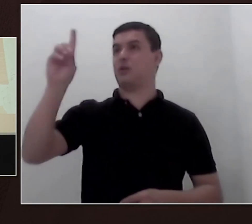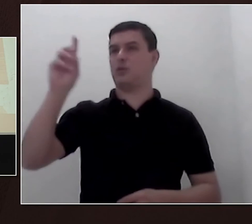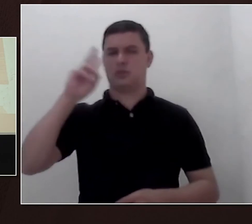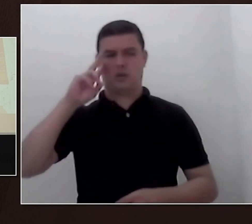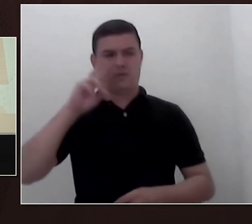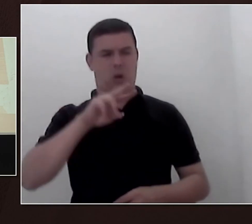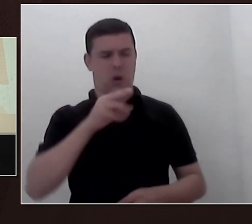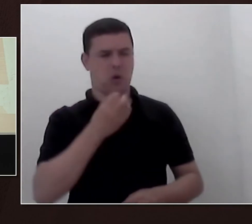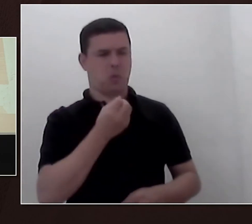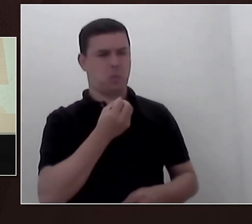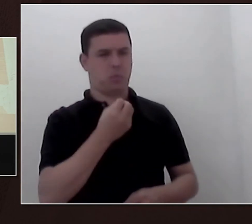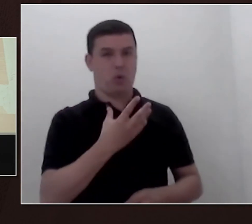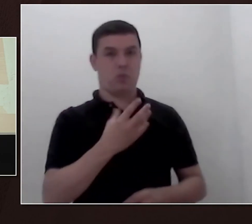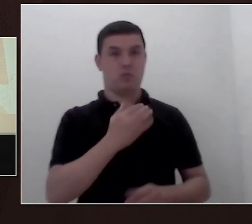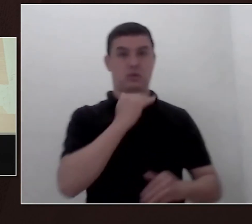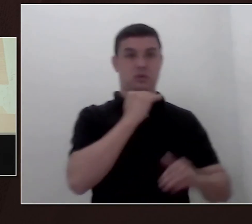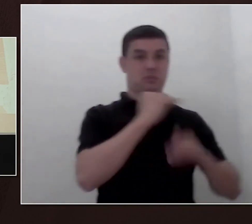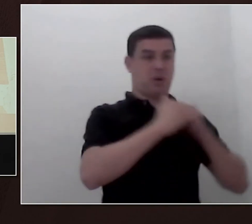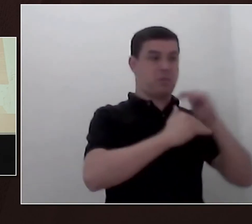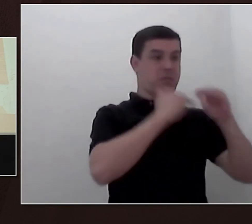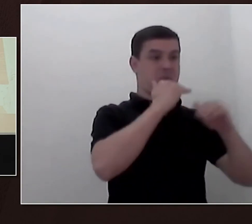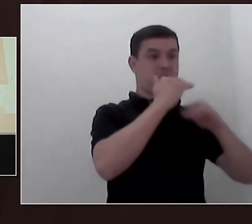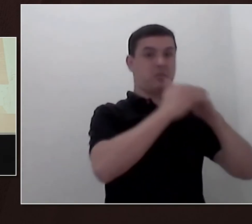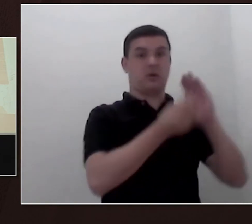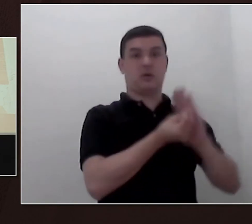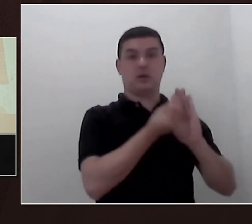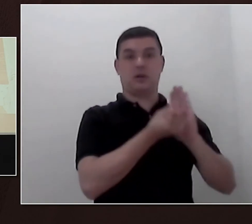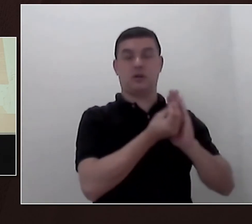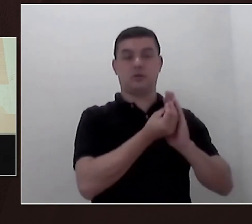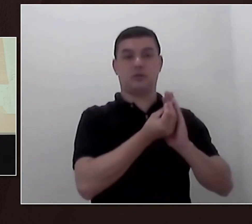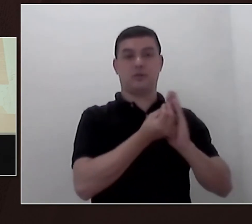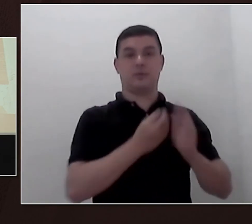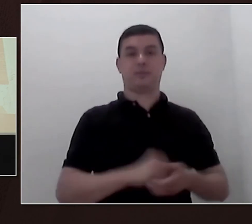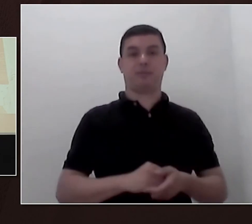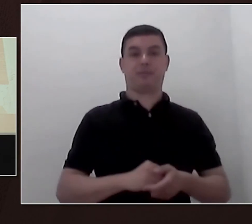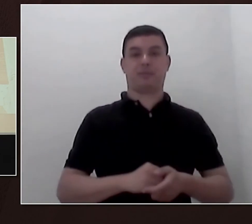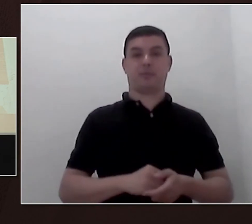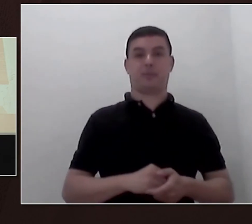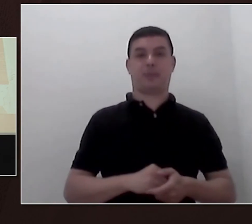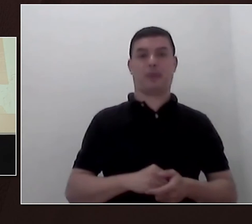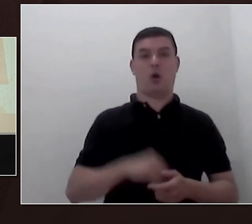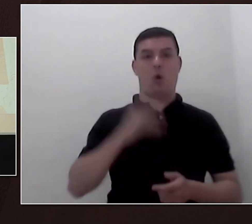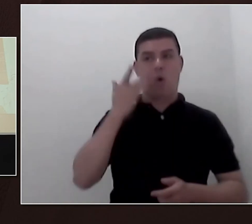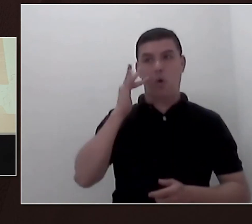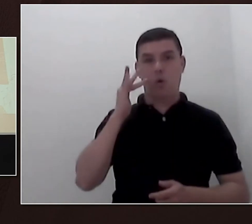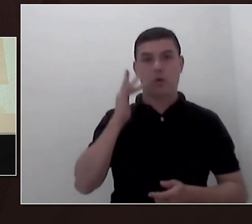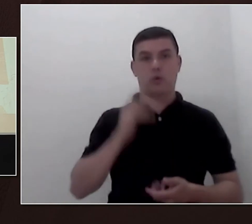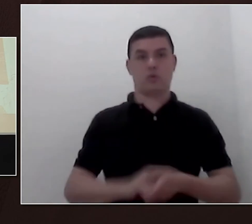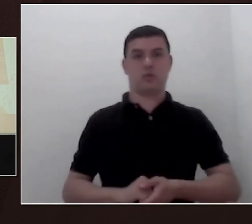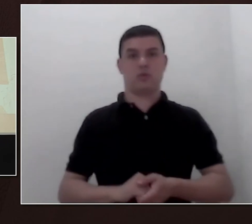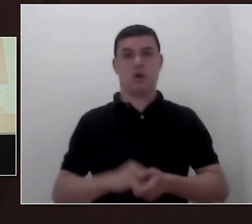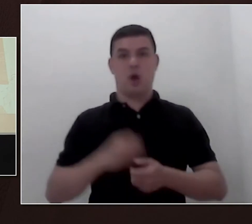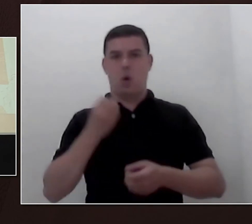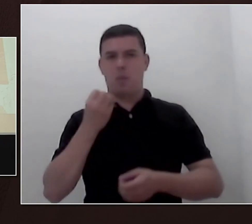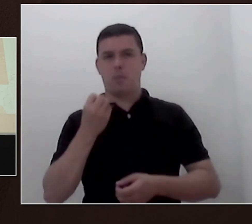a edificação da igreja, ouro, prata, pedras preciosas, você receberá